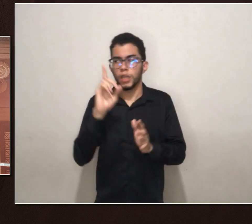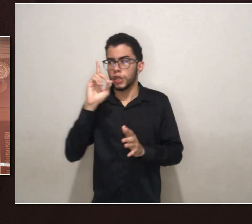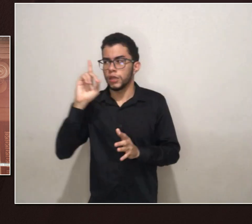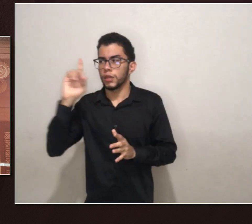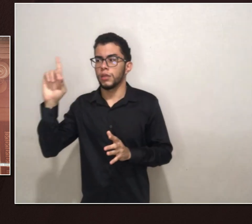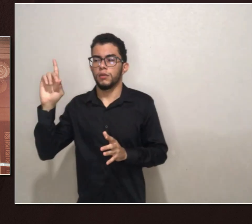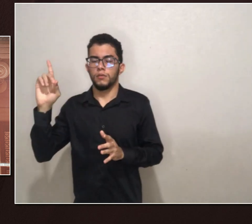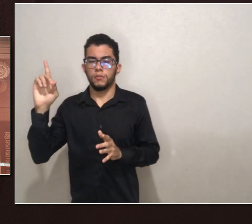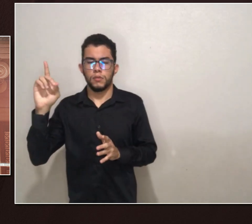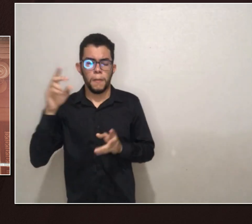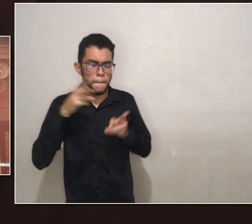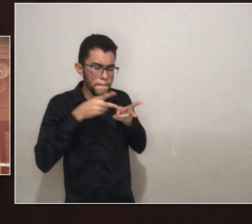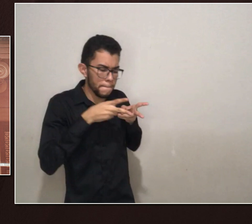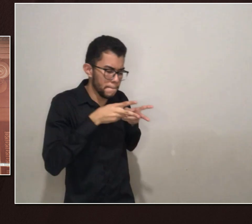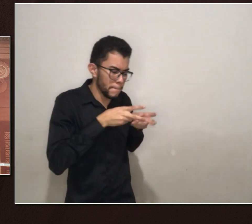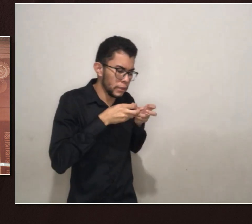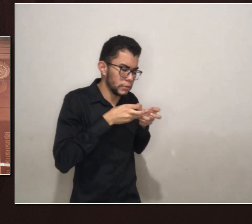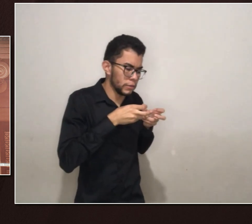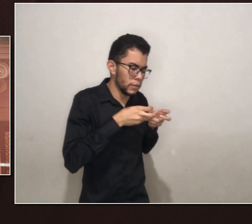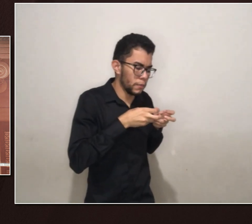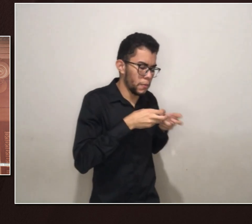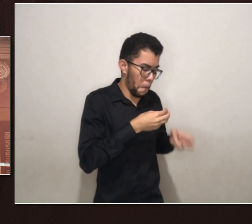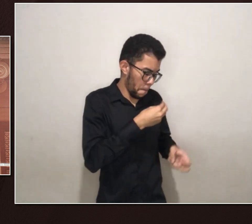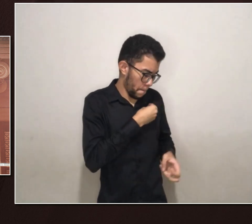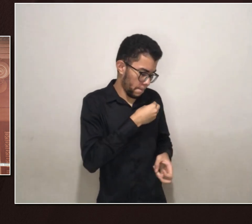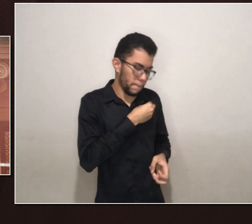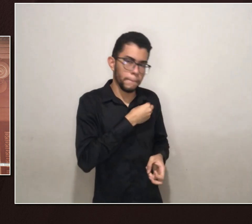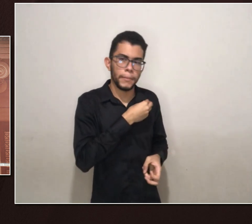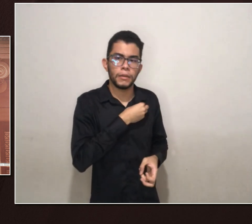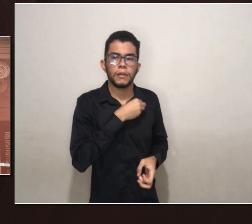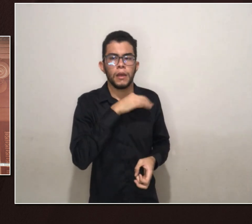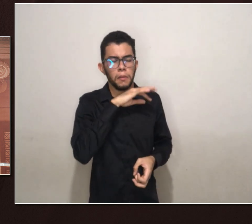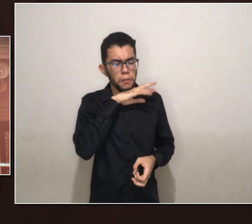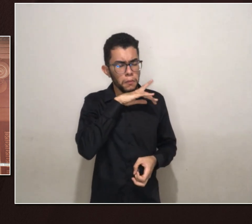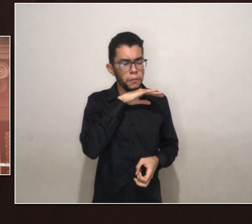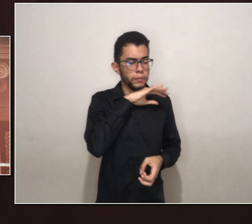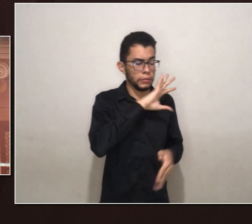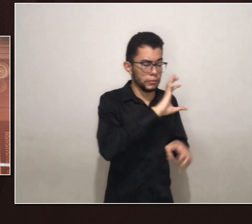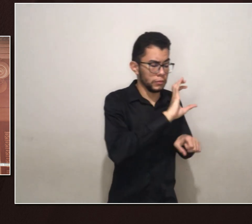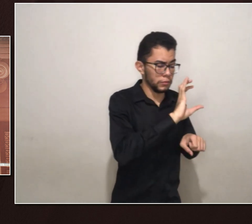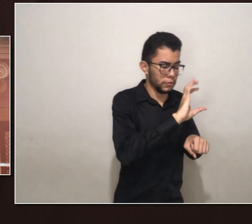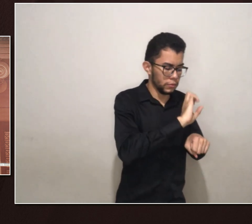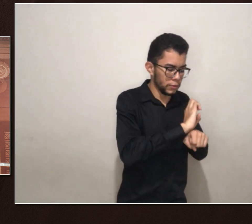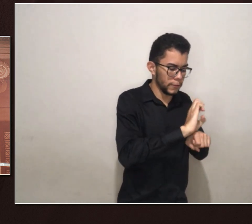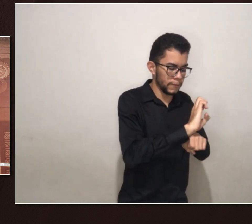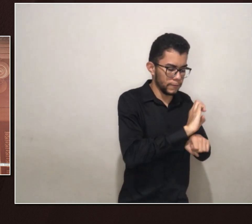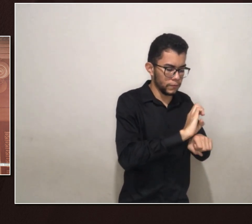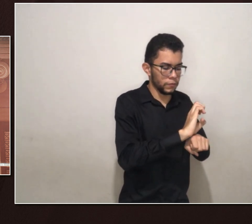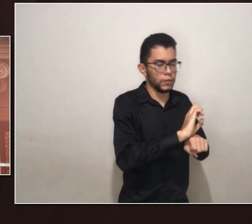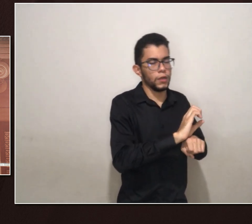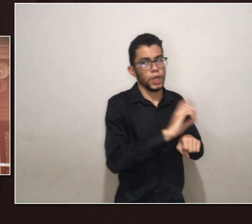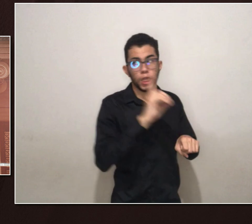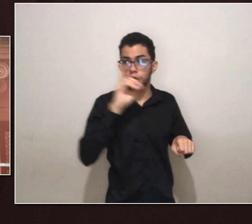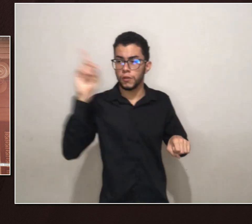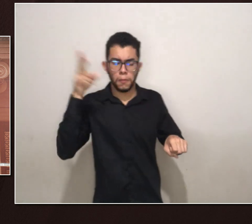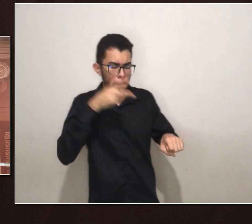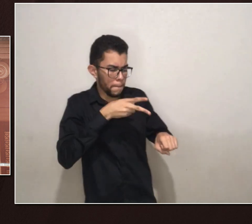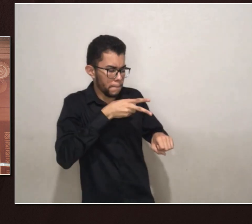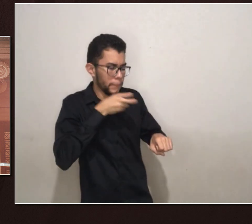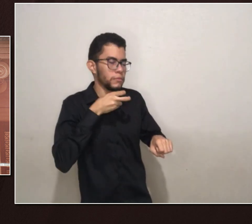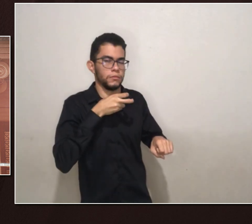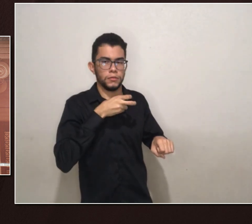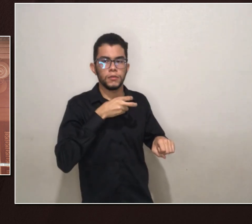Irmãos, é isso que eu queria alertar você. Em Éfeso, o Senhor detecta a raiz